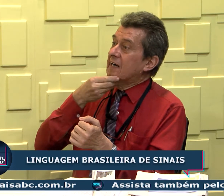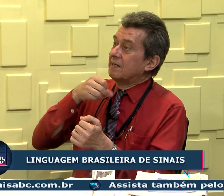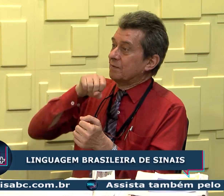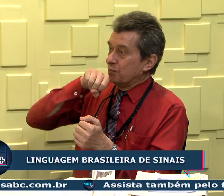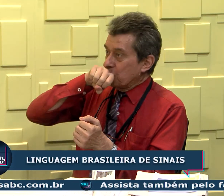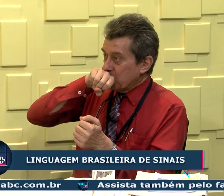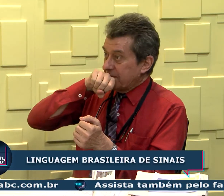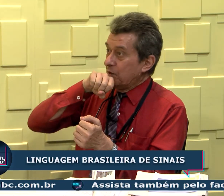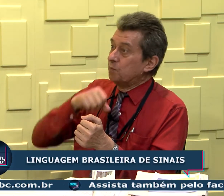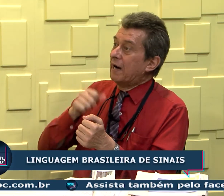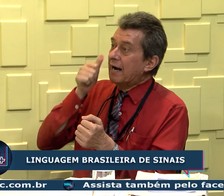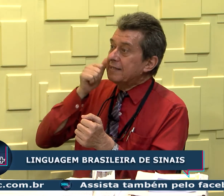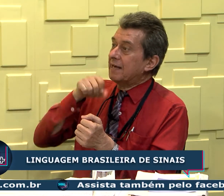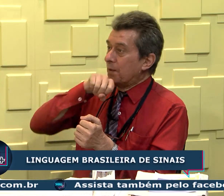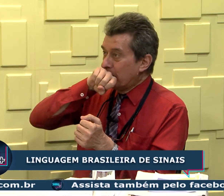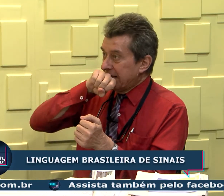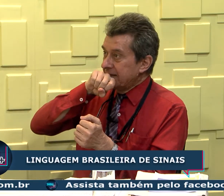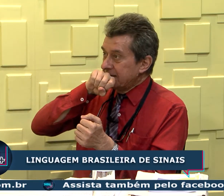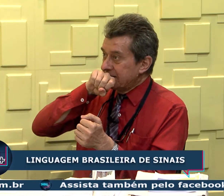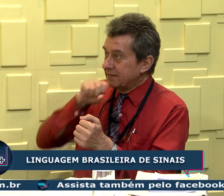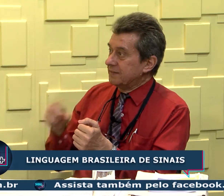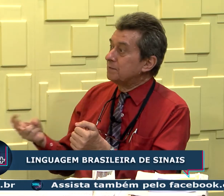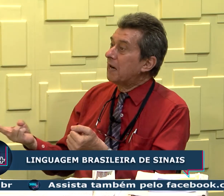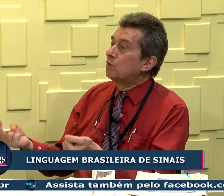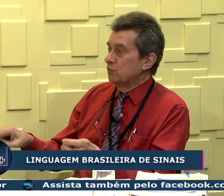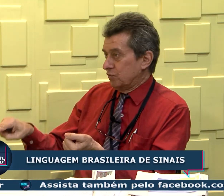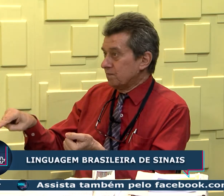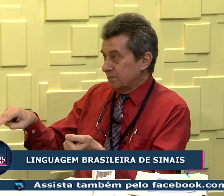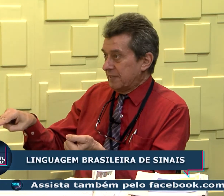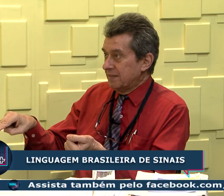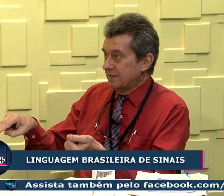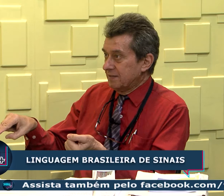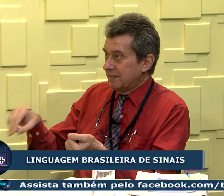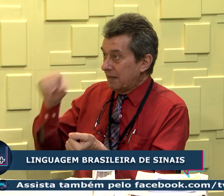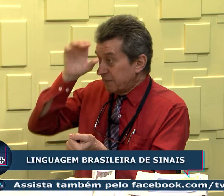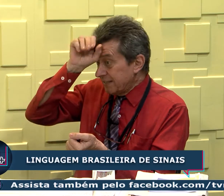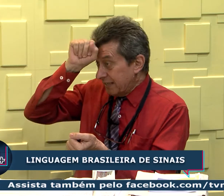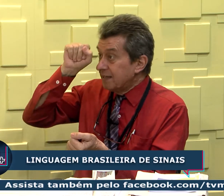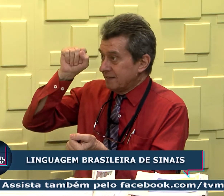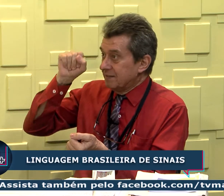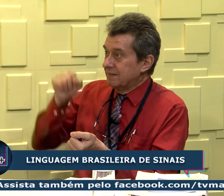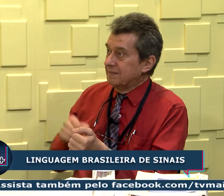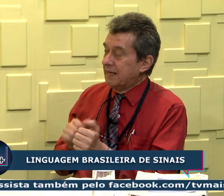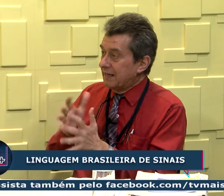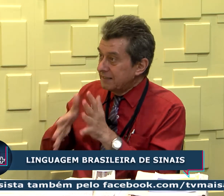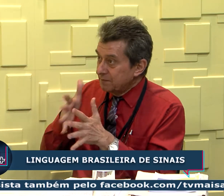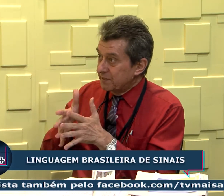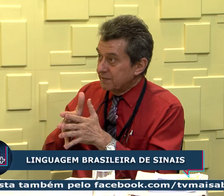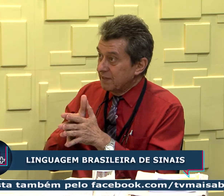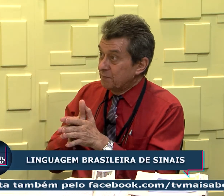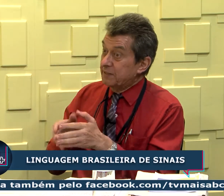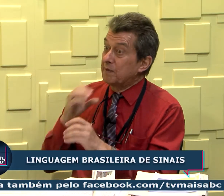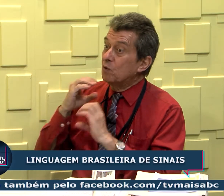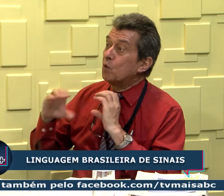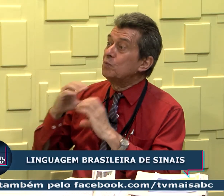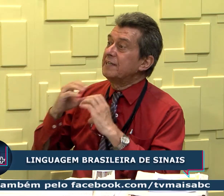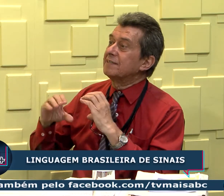o pai a mãe e irmãos né aprenderem lá libras vai ter uma comunicação